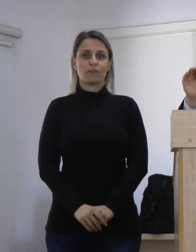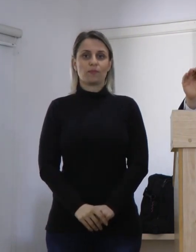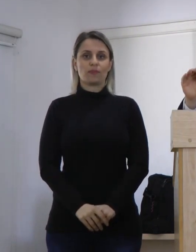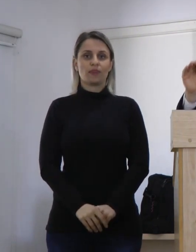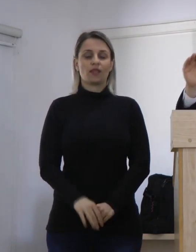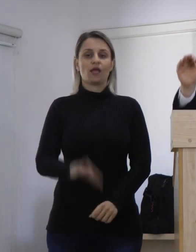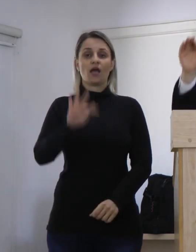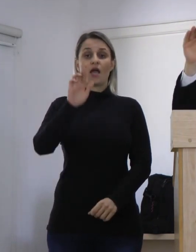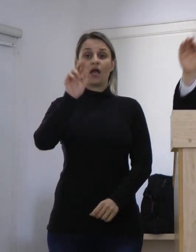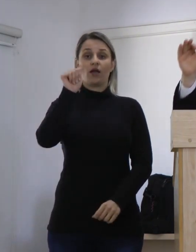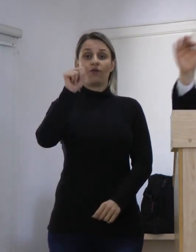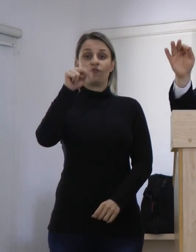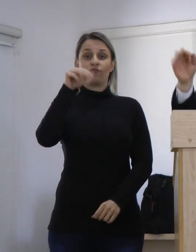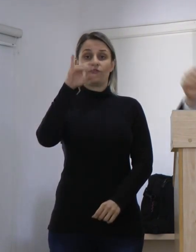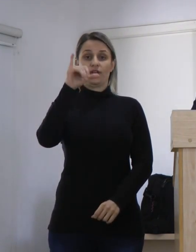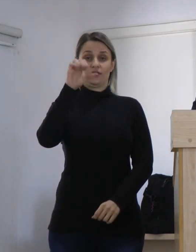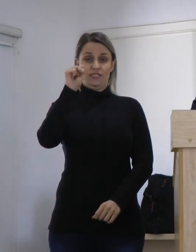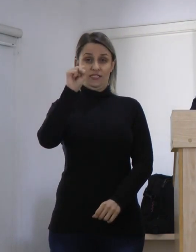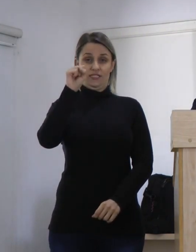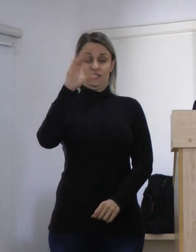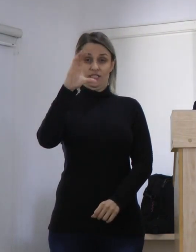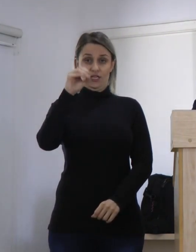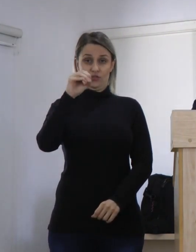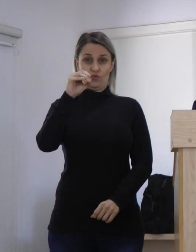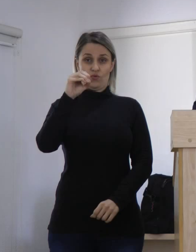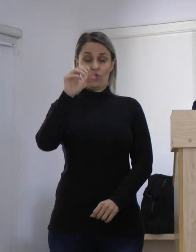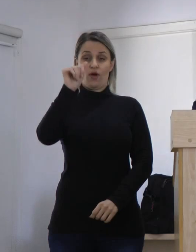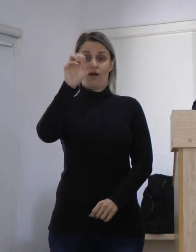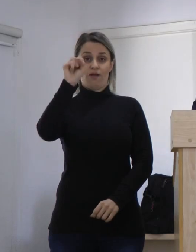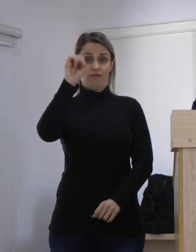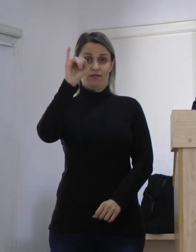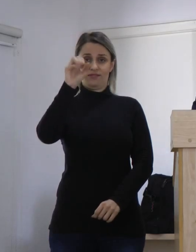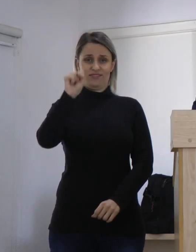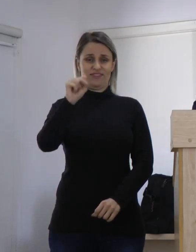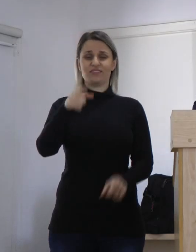Francisco de Assis dizem que era feinho de doer.